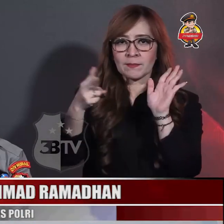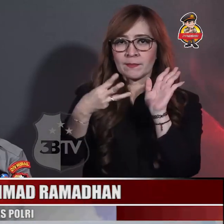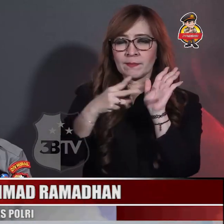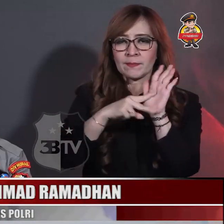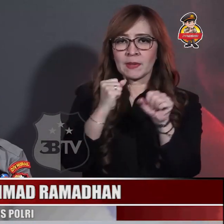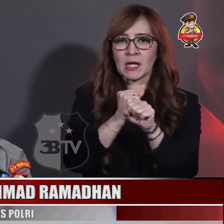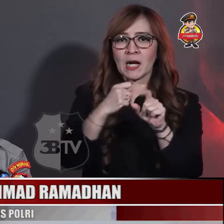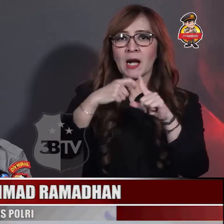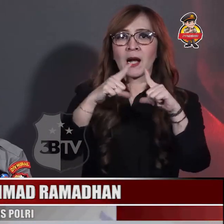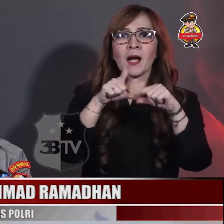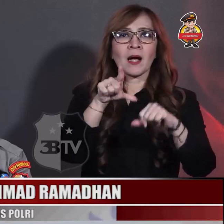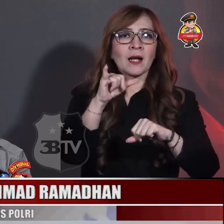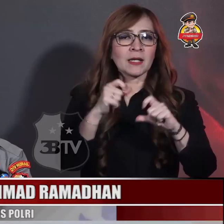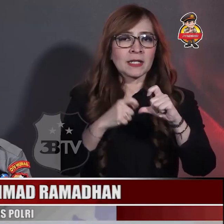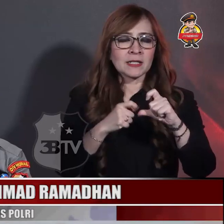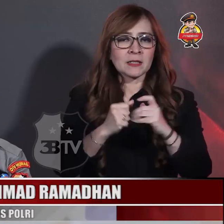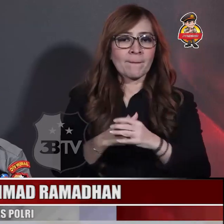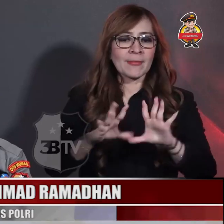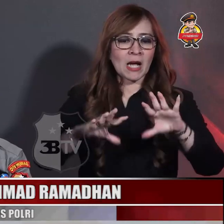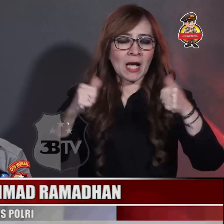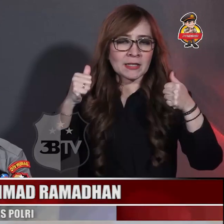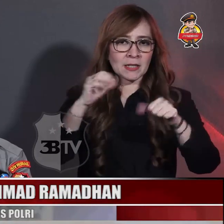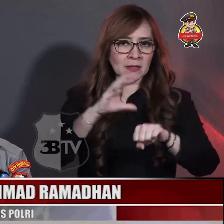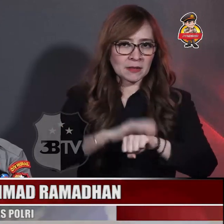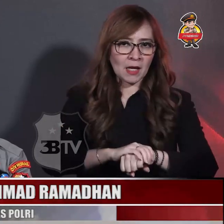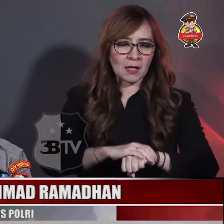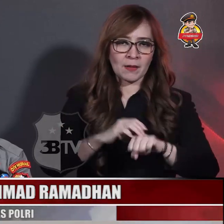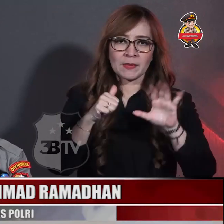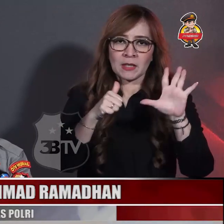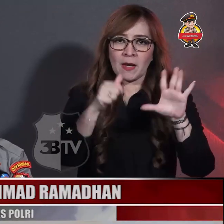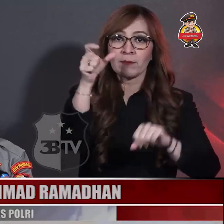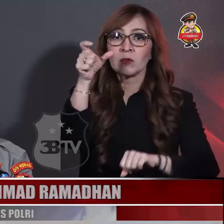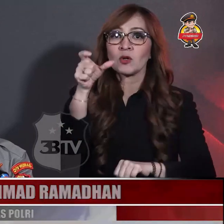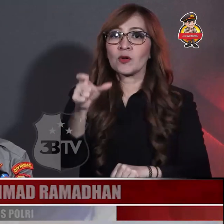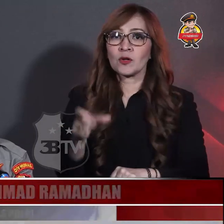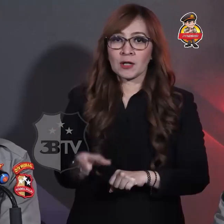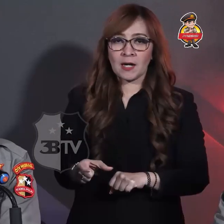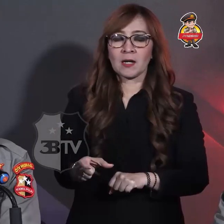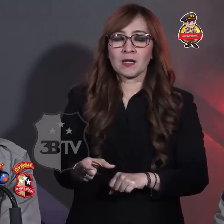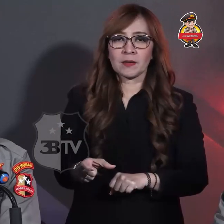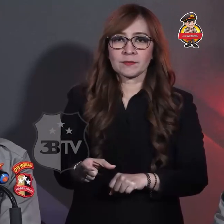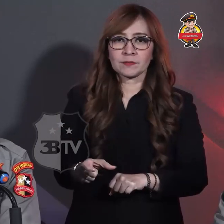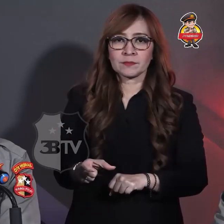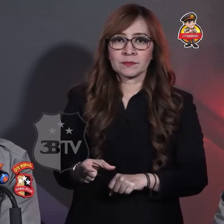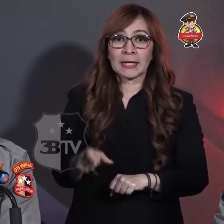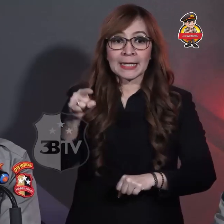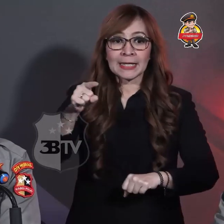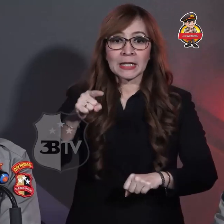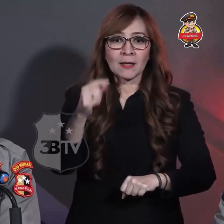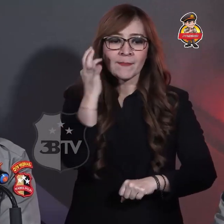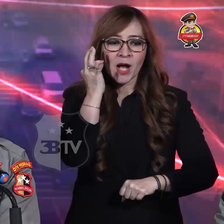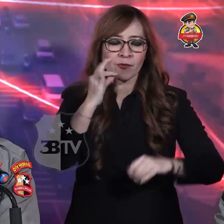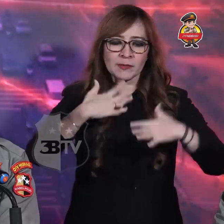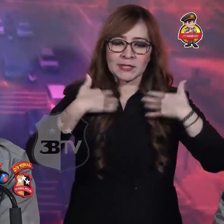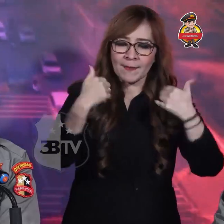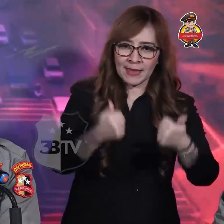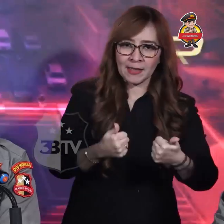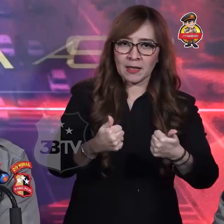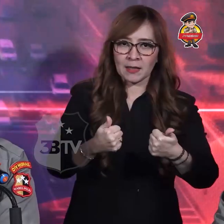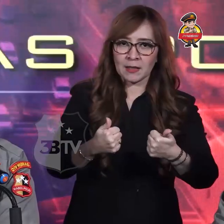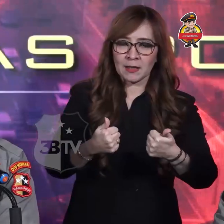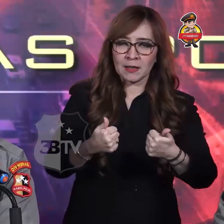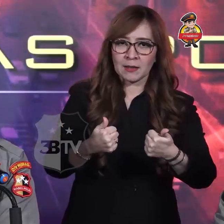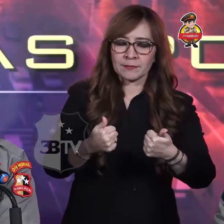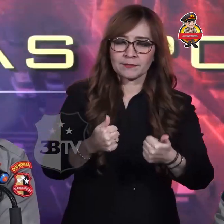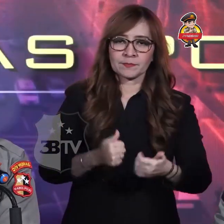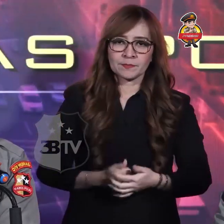Satgas TPPO Polri berhasil mengamankan 6 orang PMI. Jadi mengamankan ini menyelamatkan ya. Kalau PMI